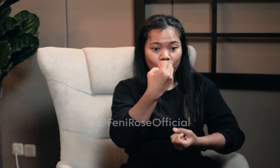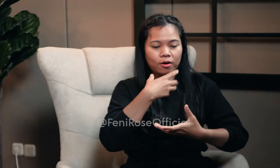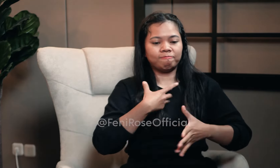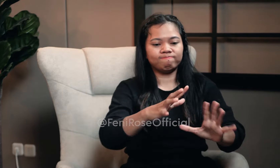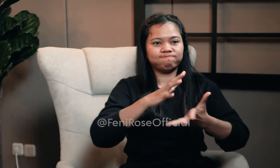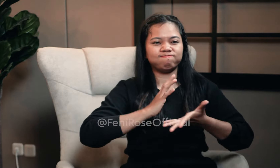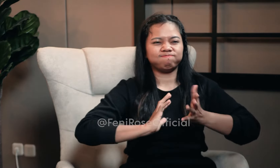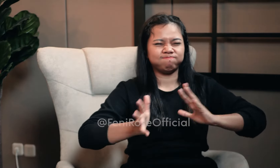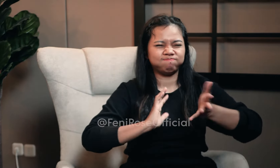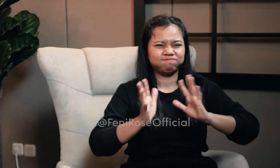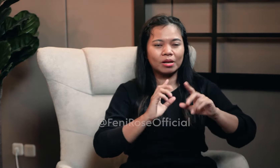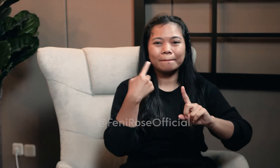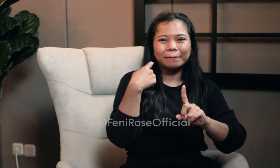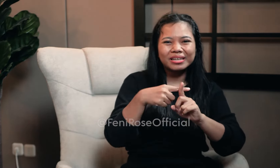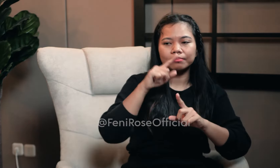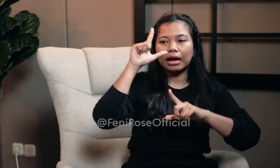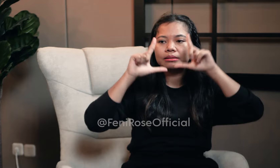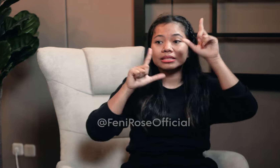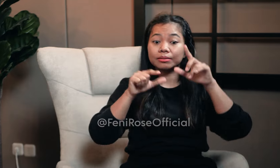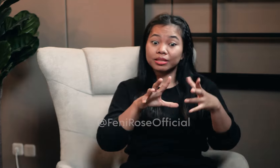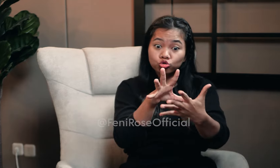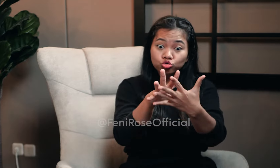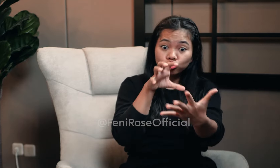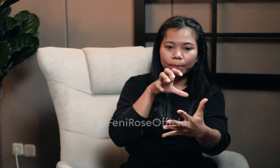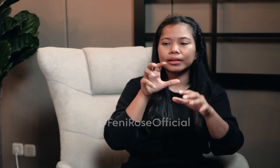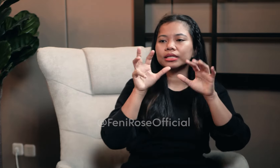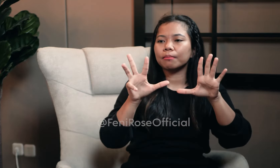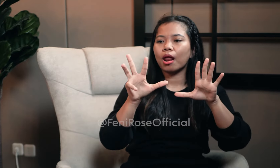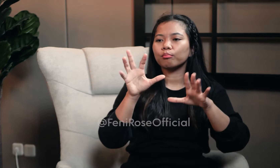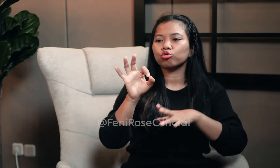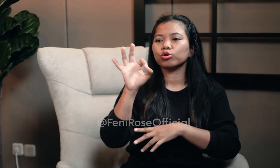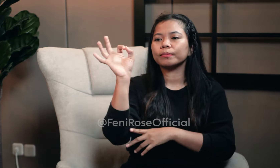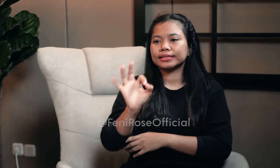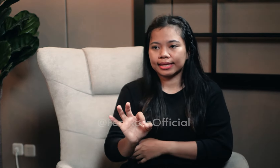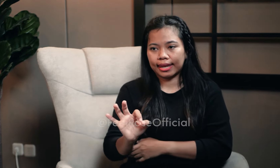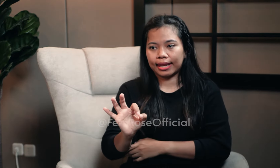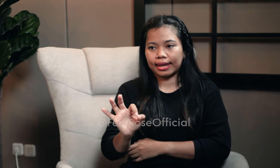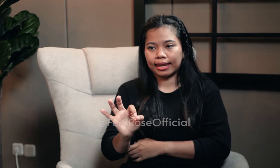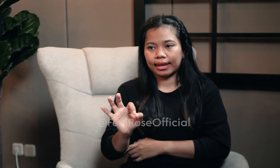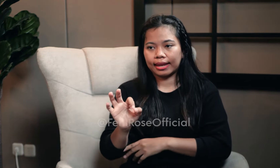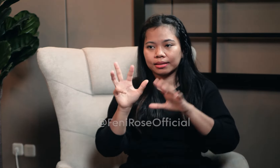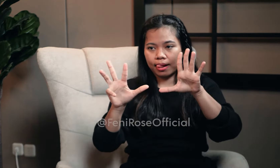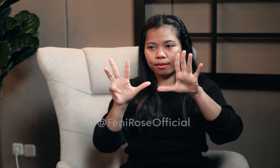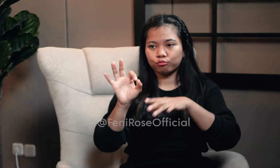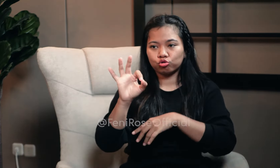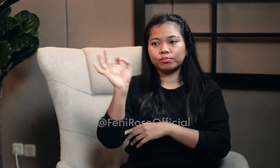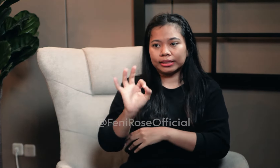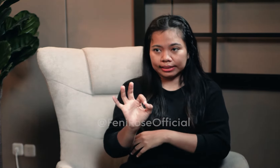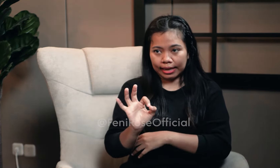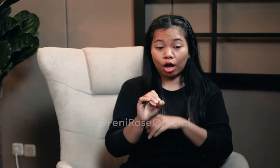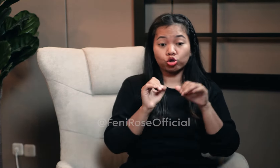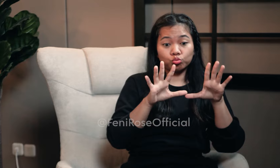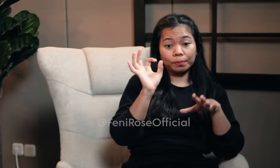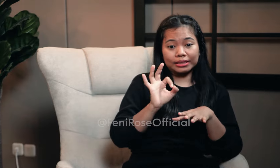berusaha menyampaikan informasi kepada saya plus ekspresi seperti itu ee dengan durasi 90 menit kami